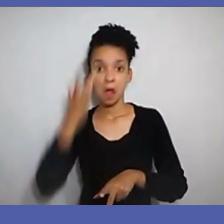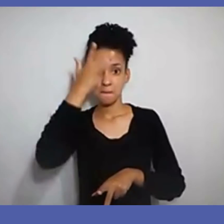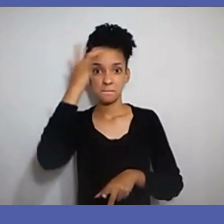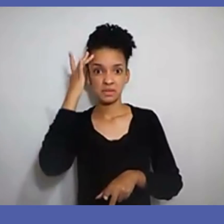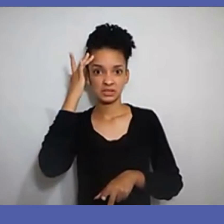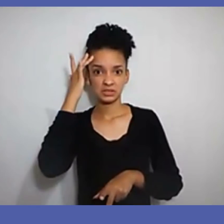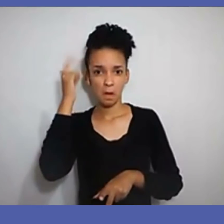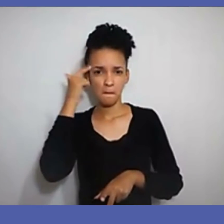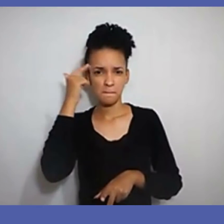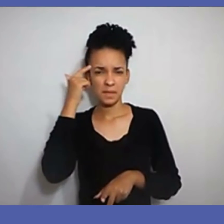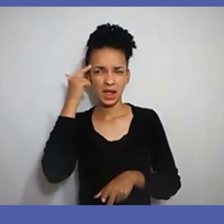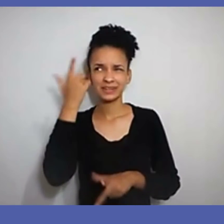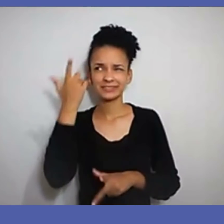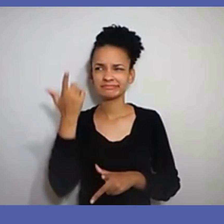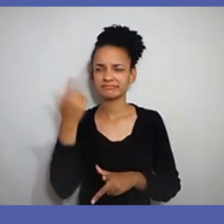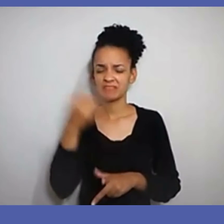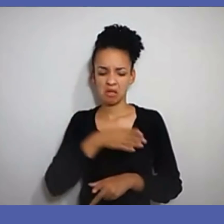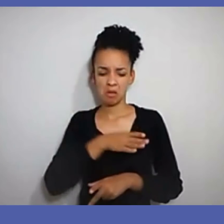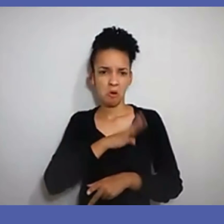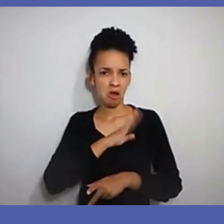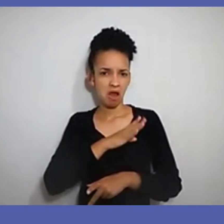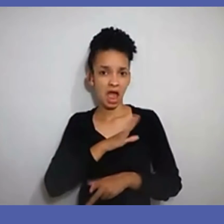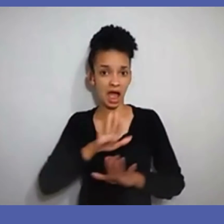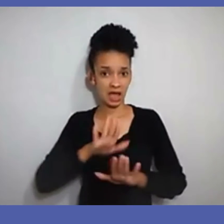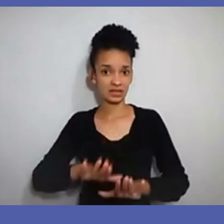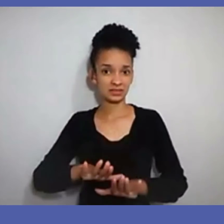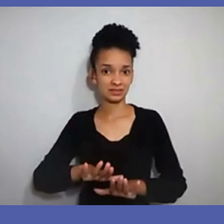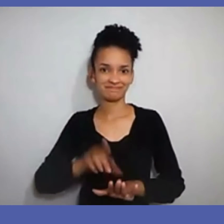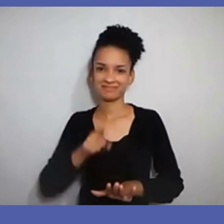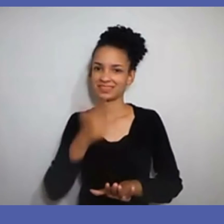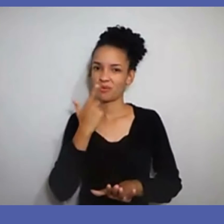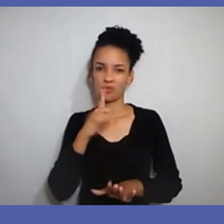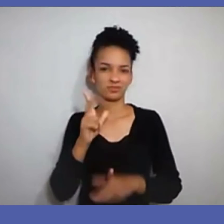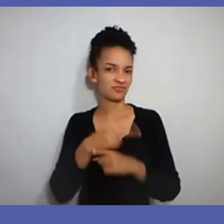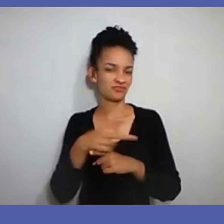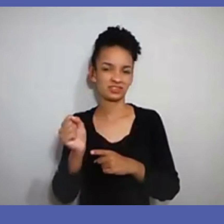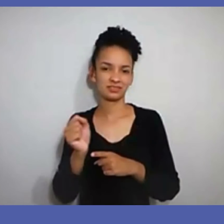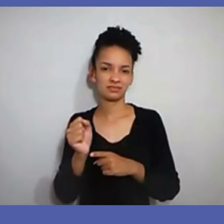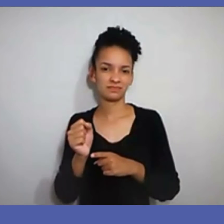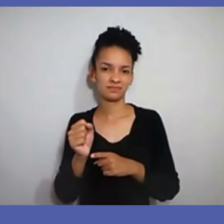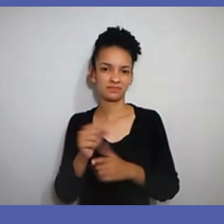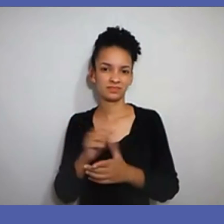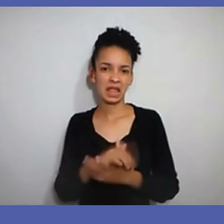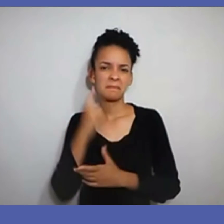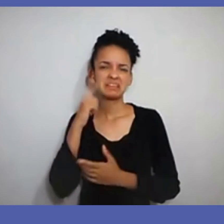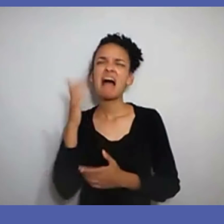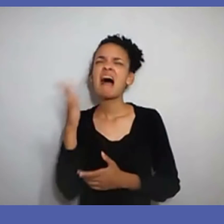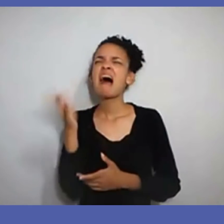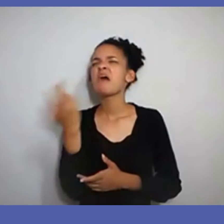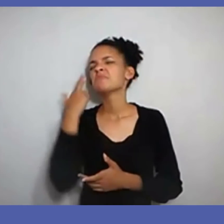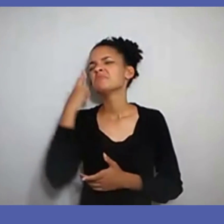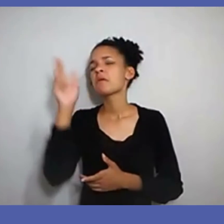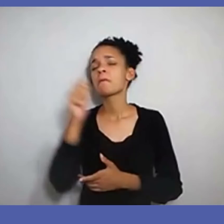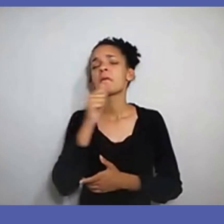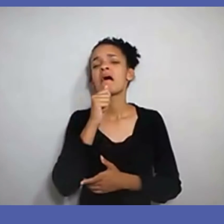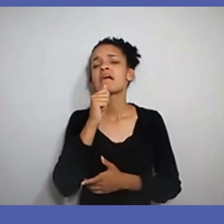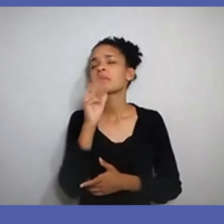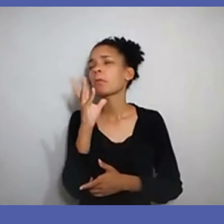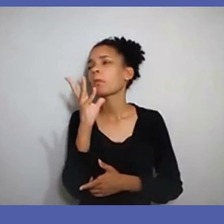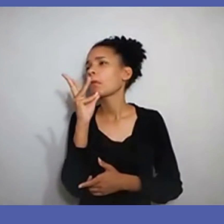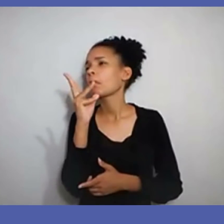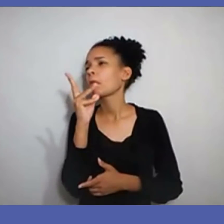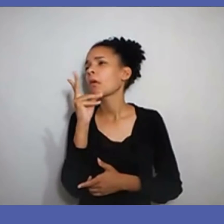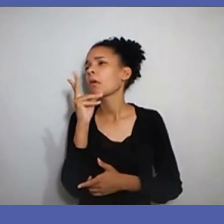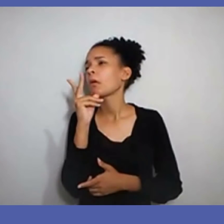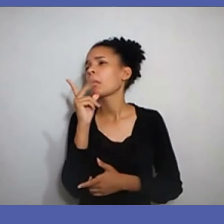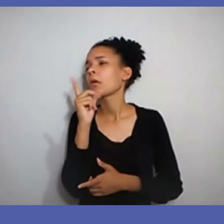coração, ele não vai ser vencedor, né? O Senhor ainda demora e passa a espancar seus companheiros